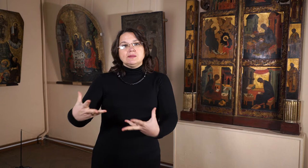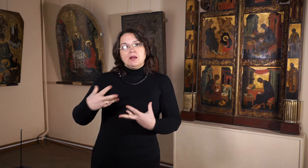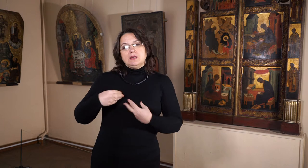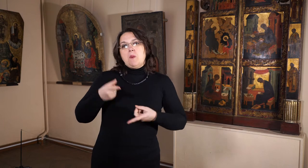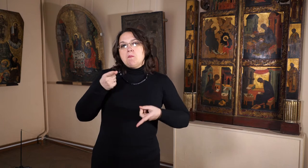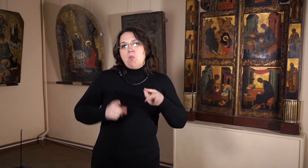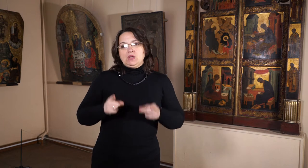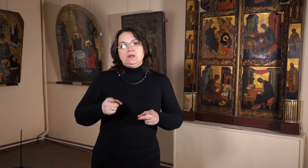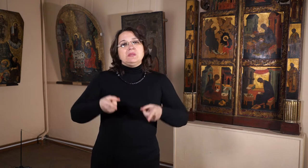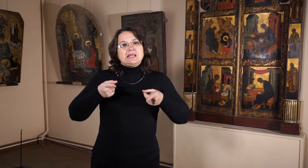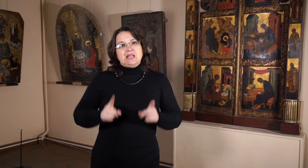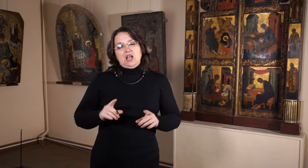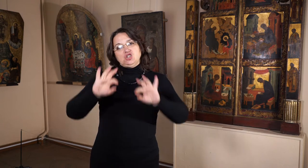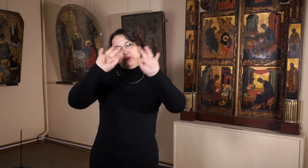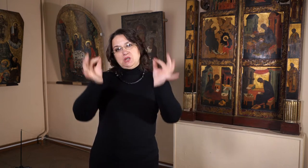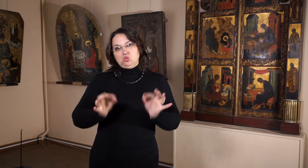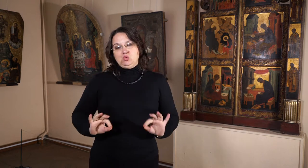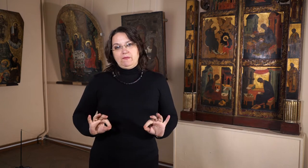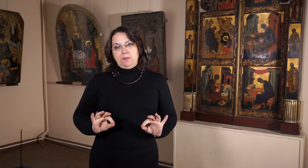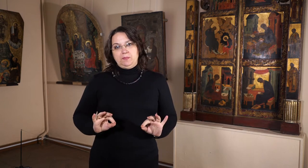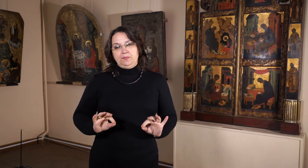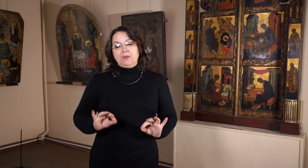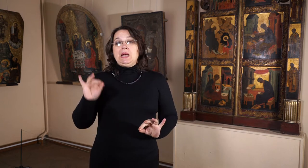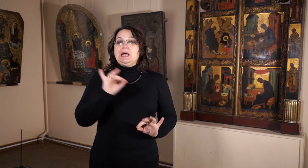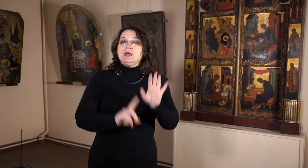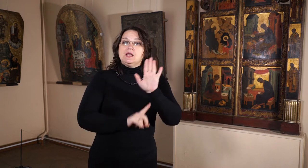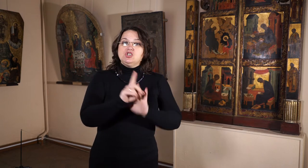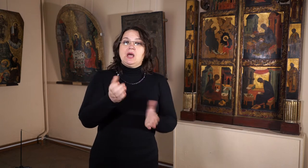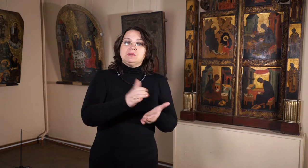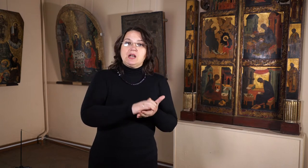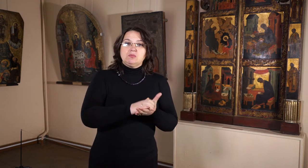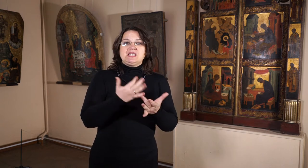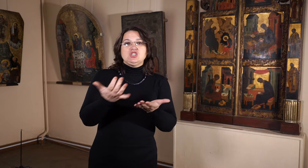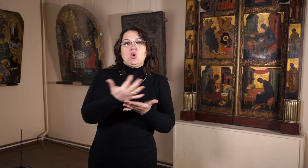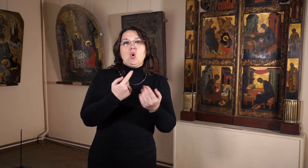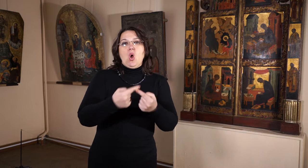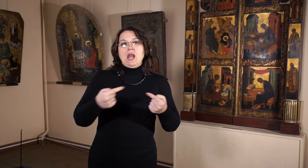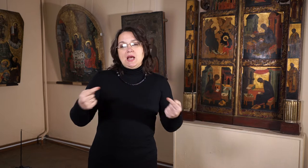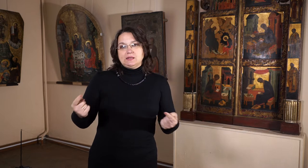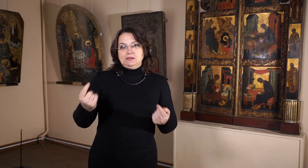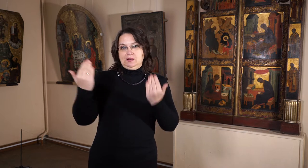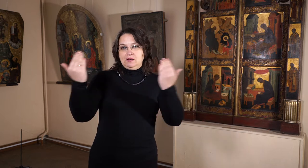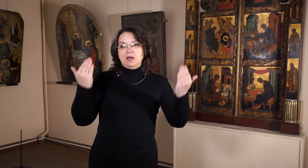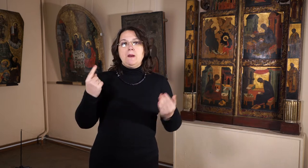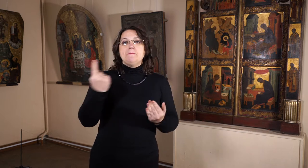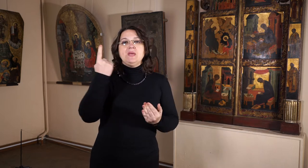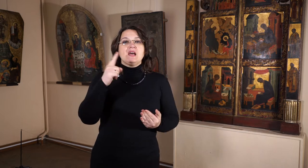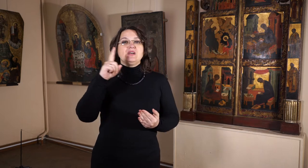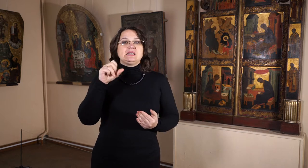насладиться подлинным, настоящим искусством. И начинаем знакомство с коллекцией с первого зала, где